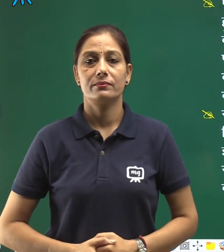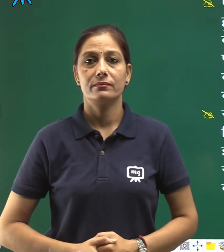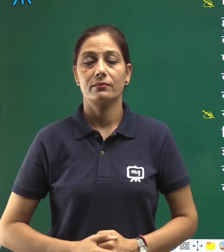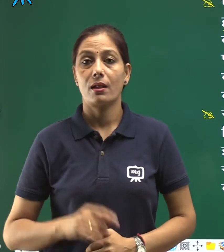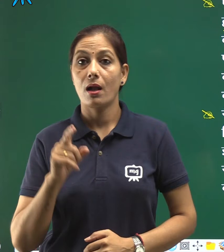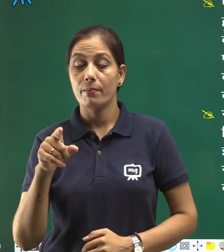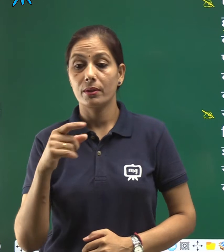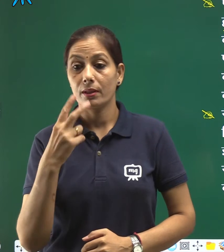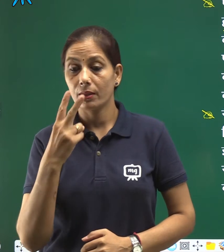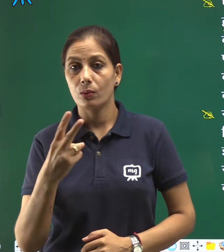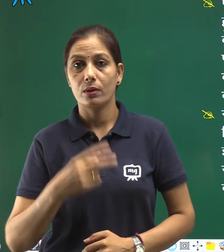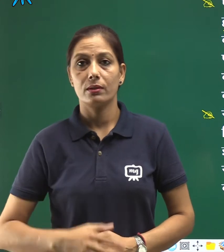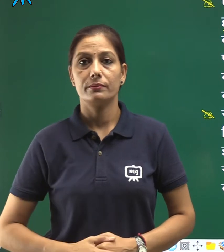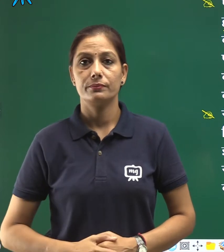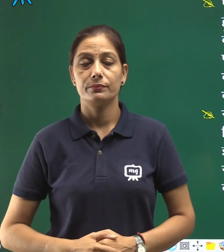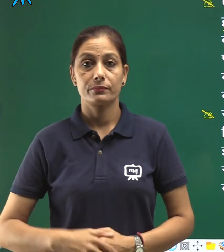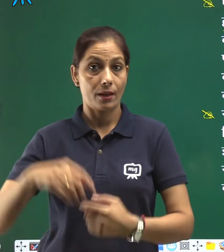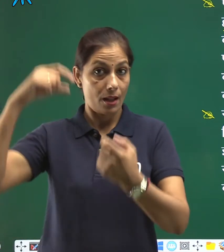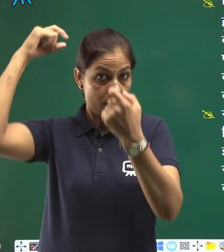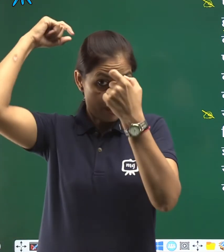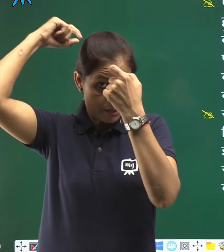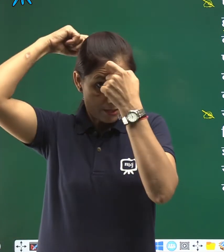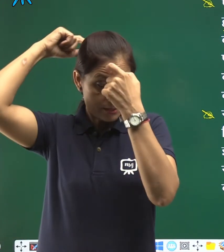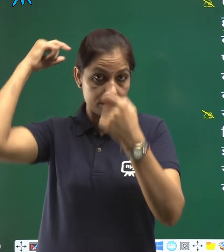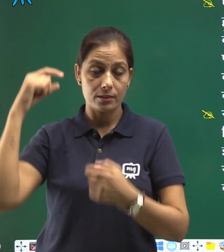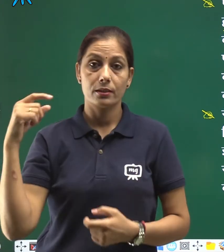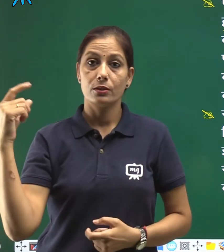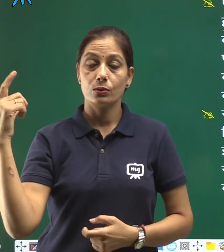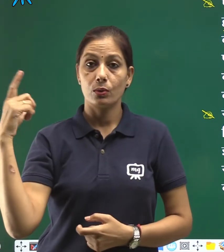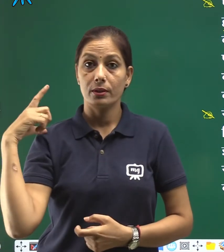आपने देखा होगा नेताजी सुभाष चंद्र बोस की फोटो,